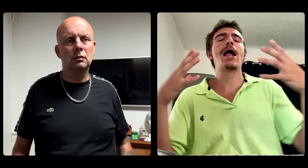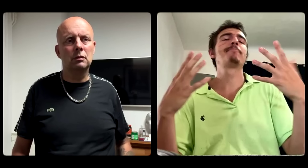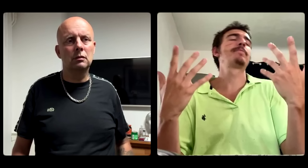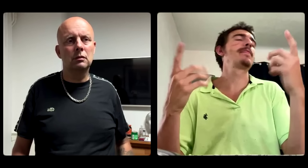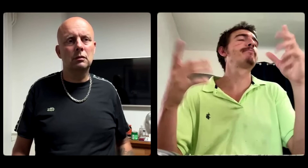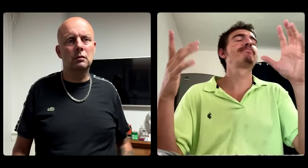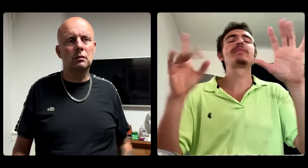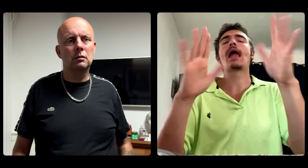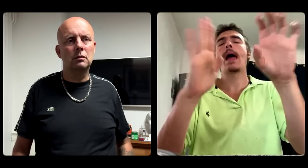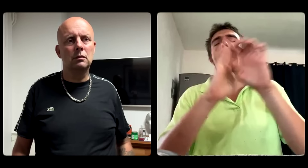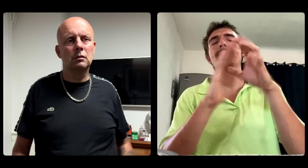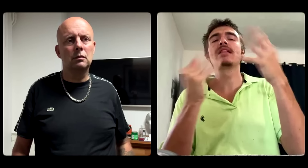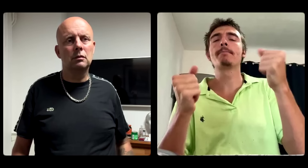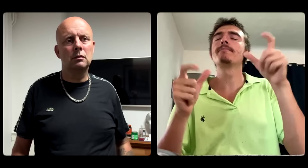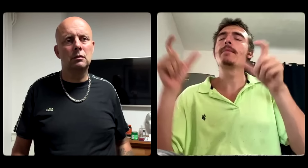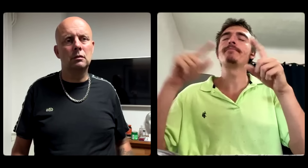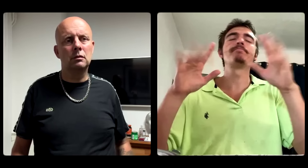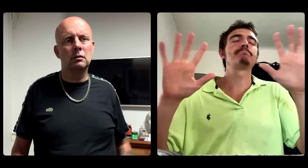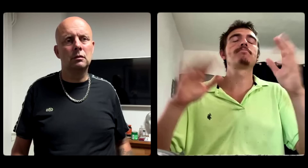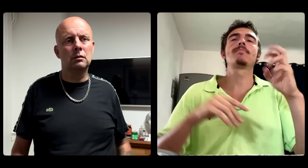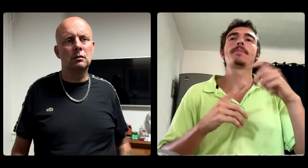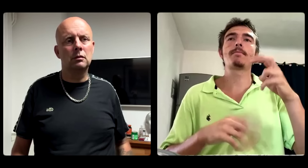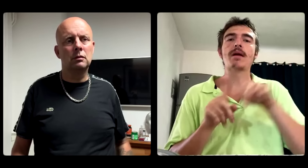Lukt dat?